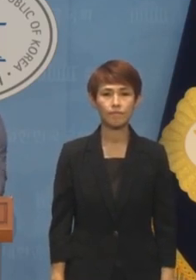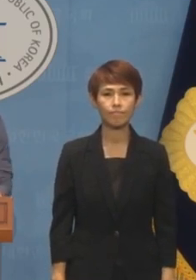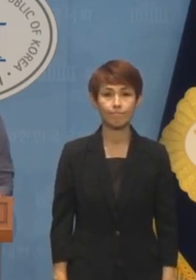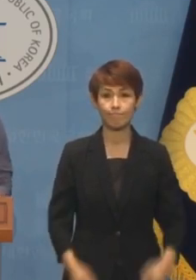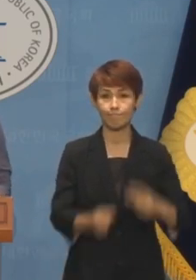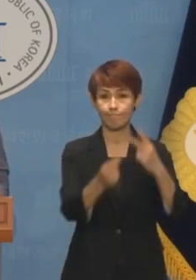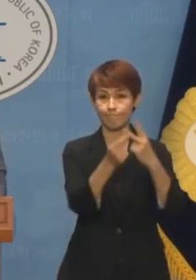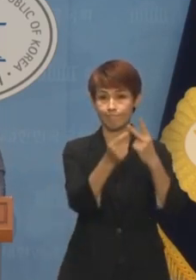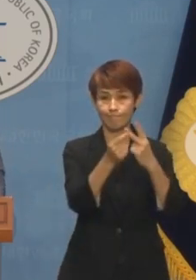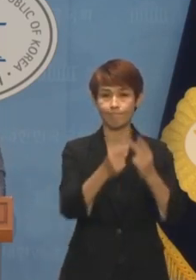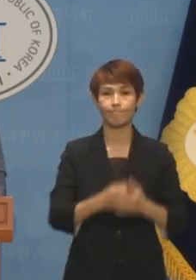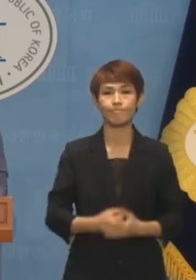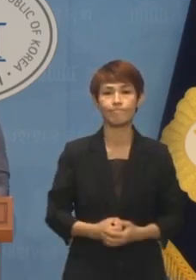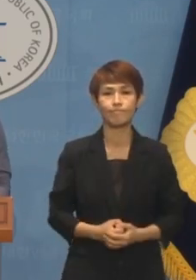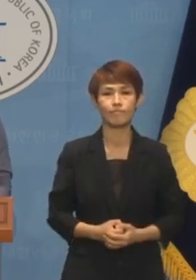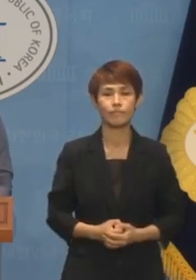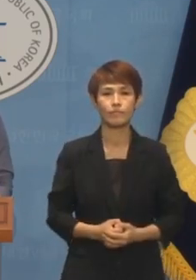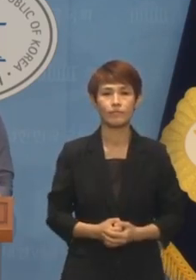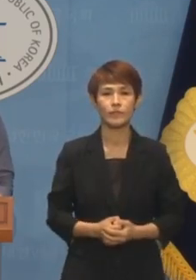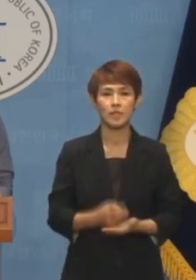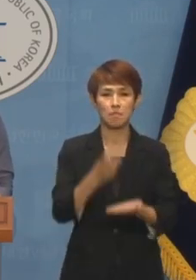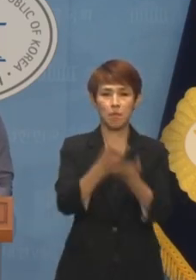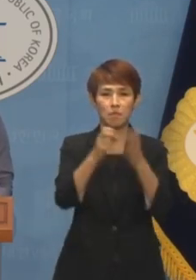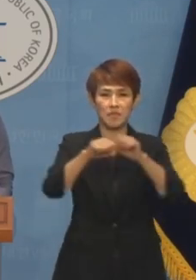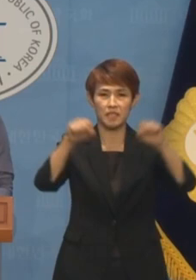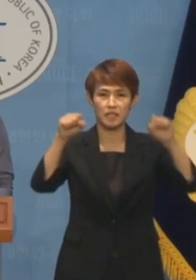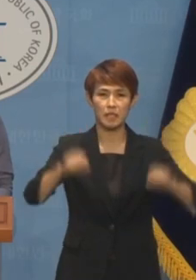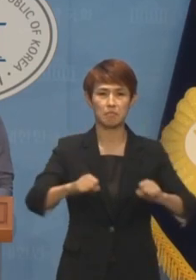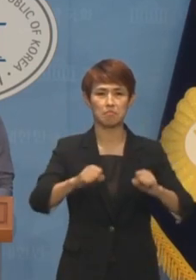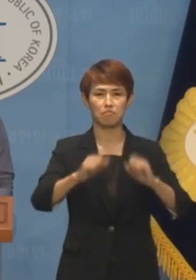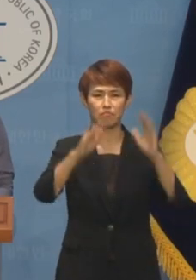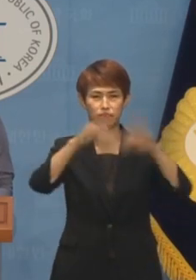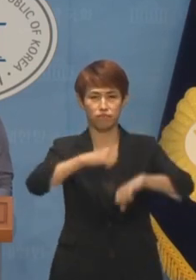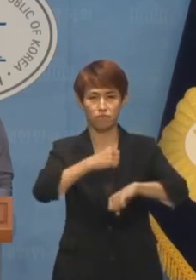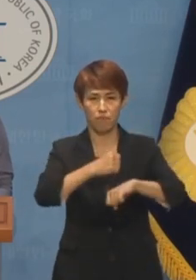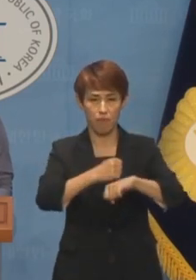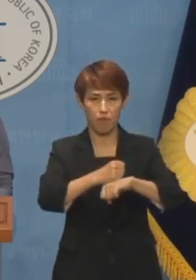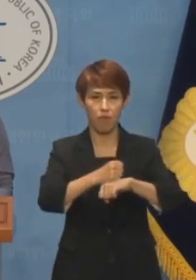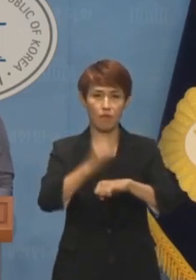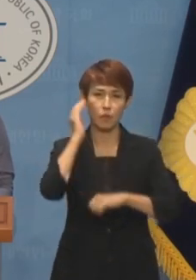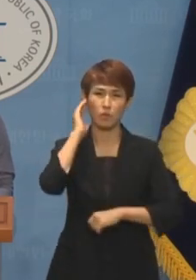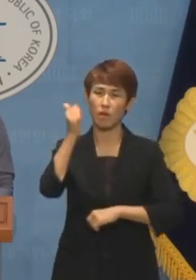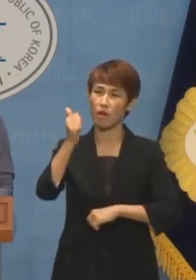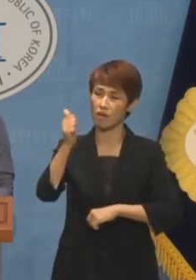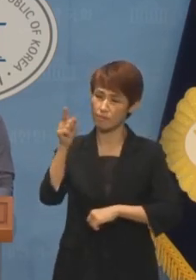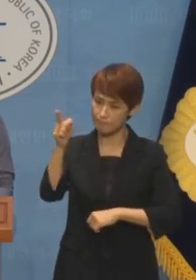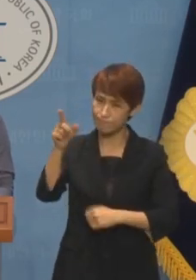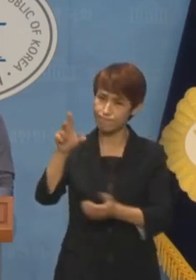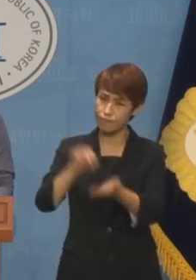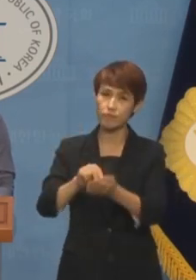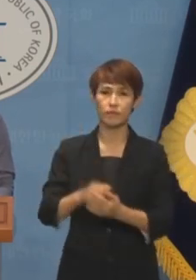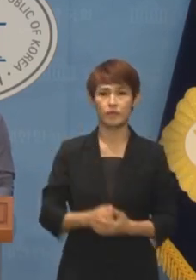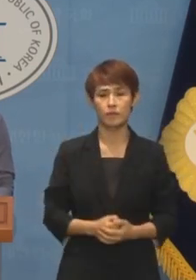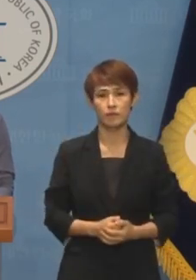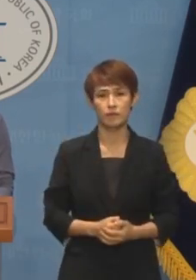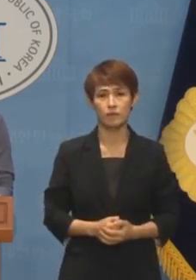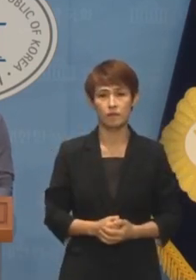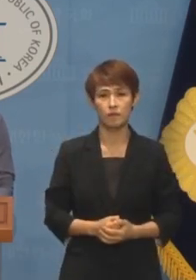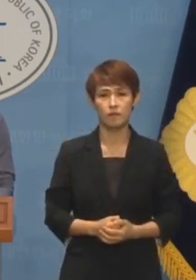두 번째입니다. 사법 시스템 붕괴 시도 대통령이 하고 있습니다.